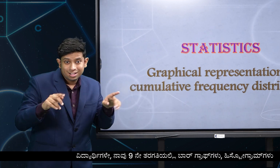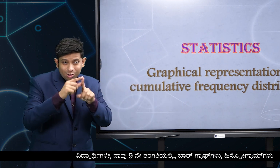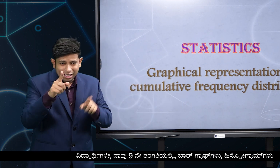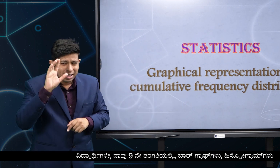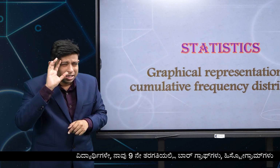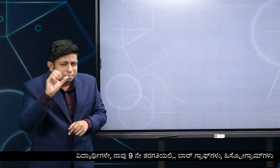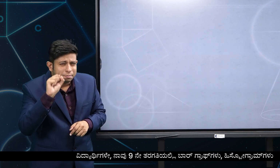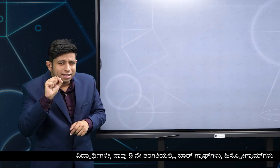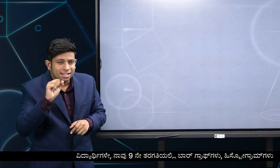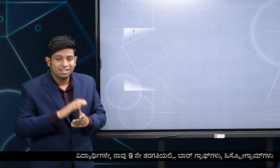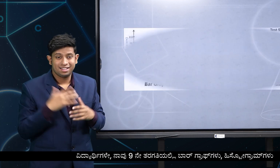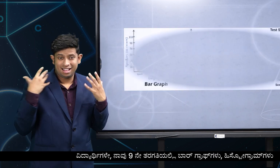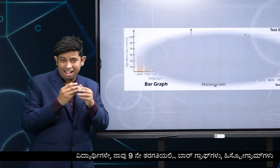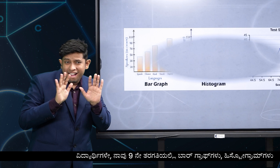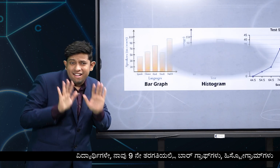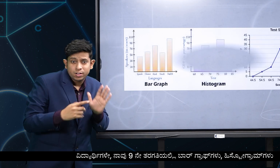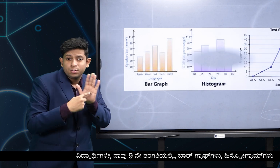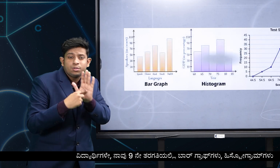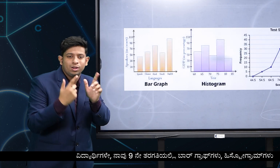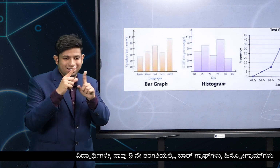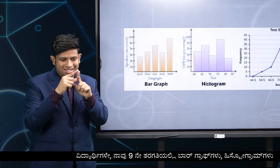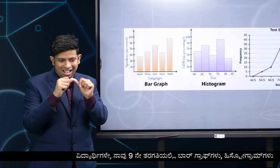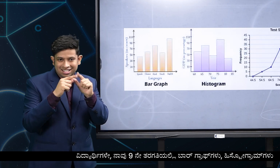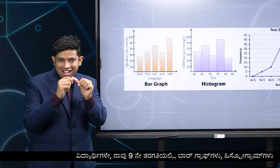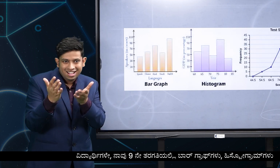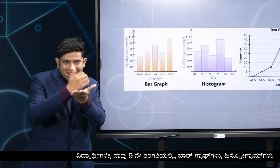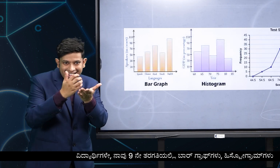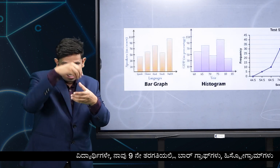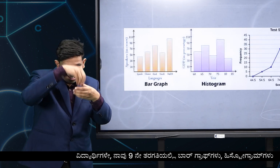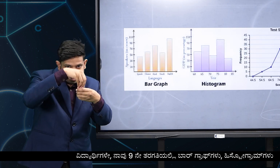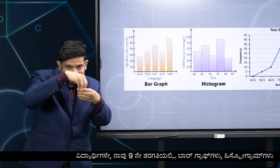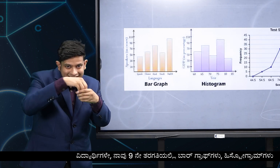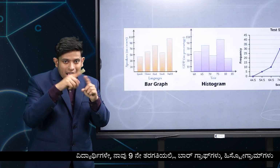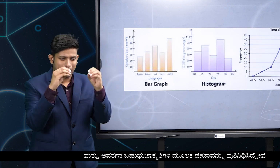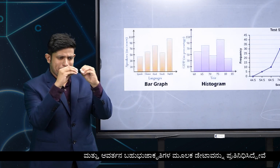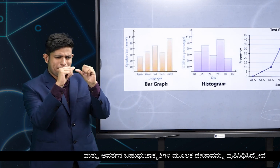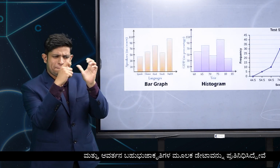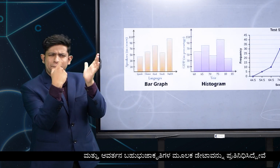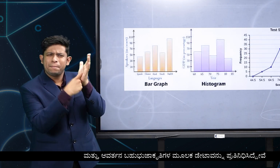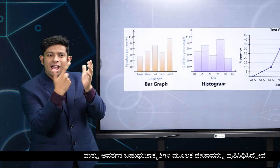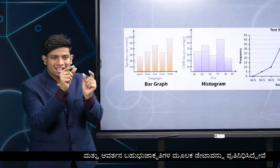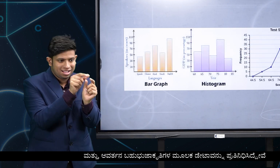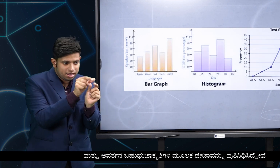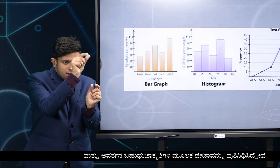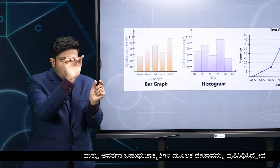ವಿದ್ಯಾರ್ಥಿಗಳೇ, ನಾವು 9ನೇ ತರಗತಿಯಲ್ಲಿ ಬಾರ್ ಗ್ರಾಫ್ಗಳು, ಹಿಸ್ಟೋಗ್ರಾಮ್ಗಳು ಮತ್ತು ಆವರ್ತನ ಬಹುಭುಜಾಕೃತಿಗಳ